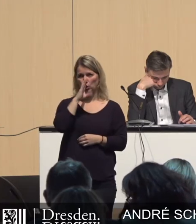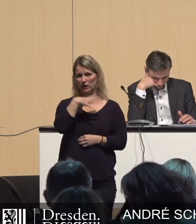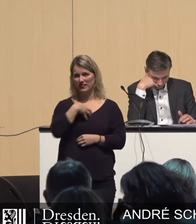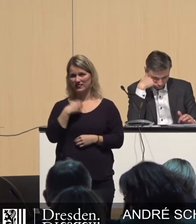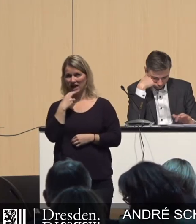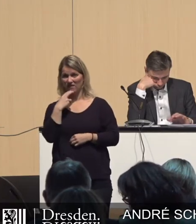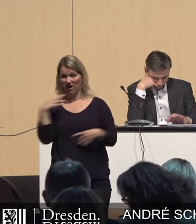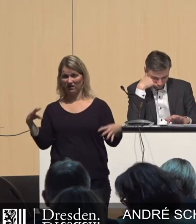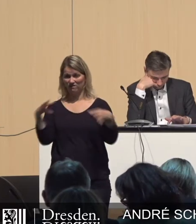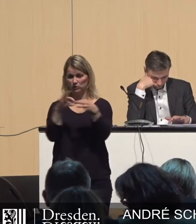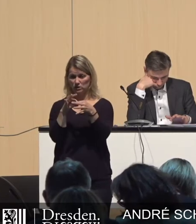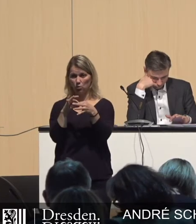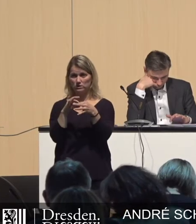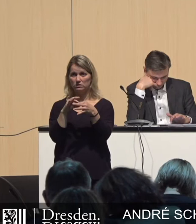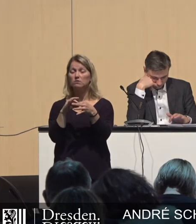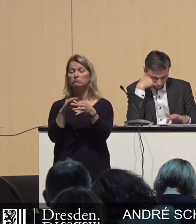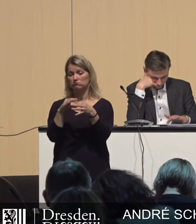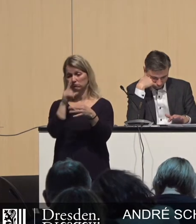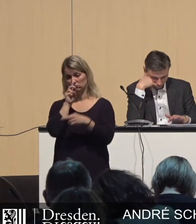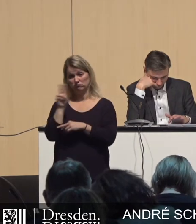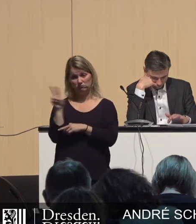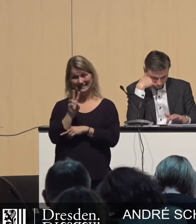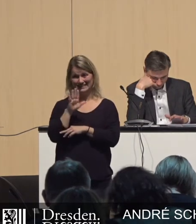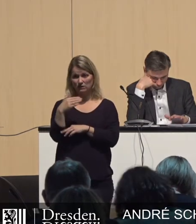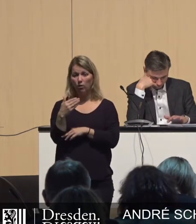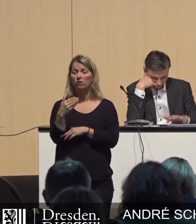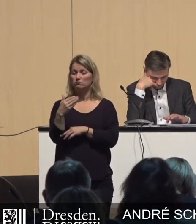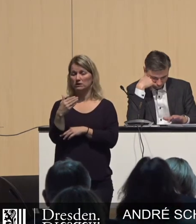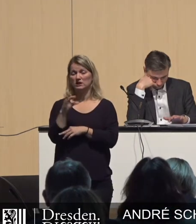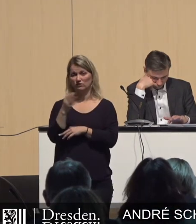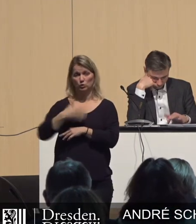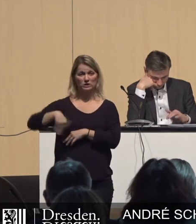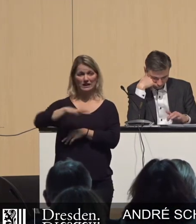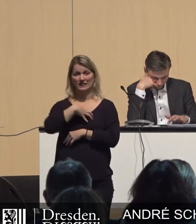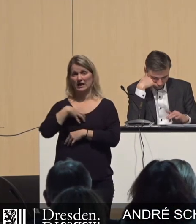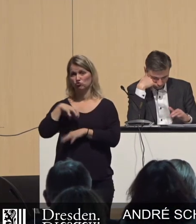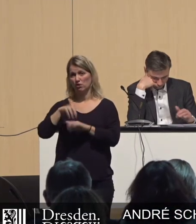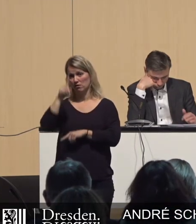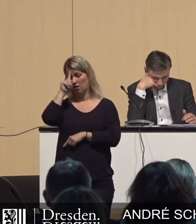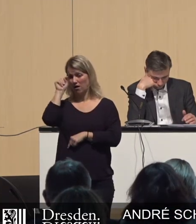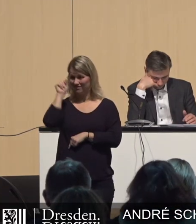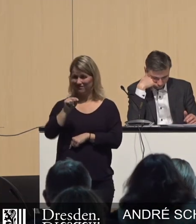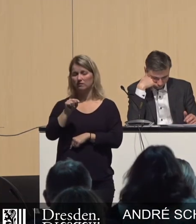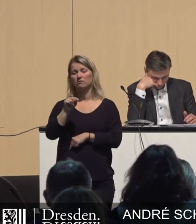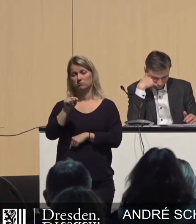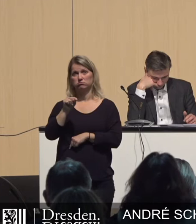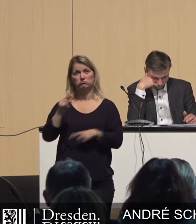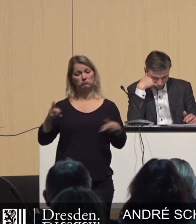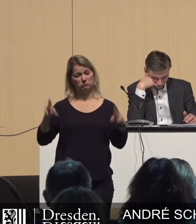gehört dabei zweifellos zu den wichtigsten Entscheidungen des Dresdner Stadtrates in diesem